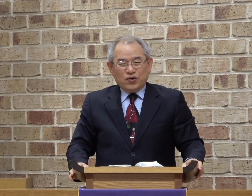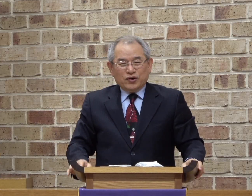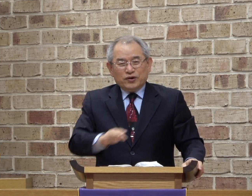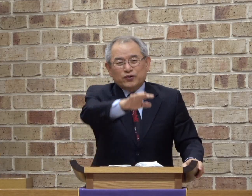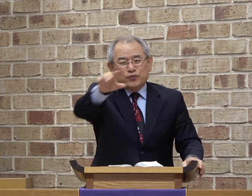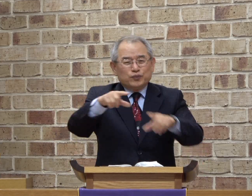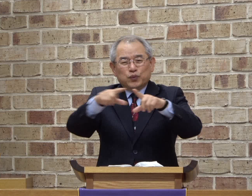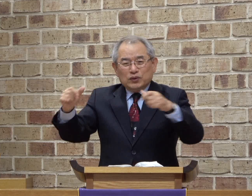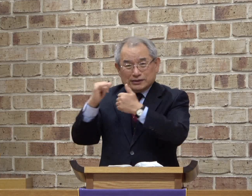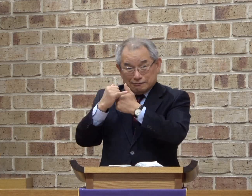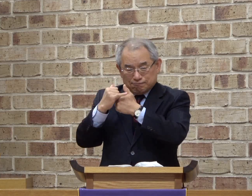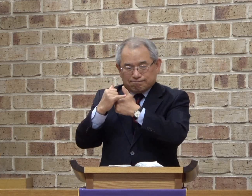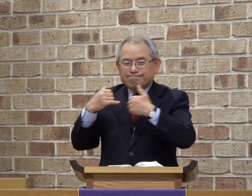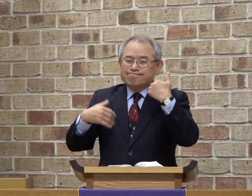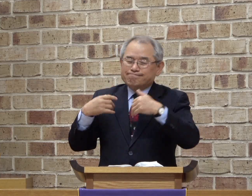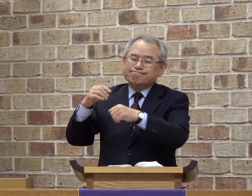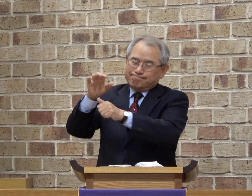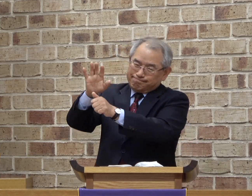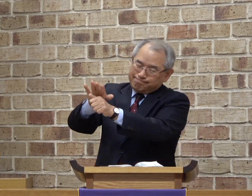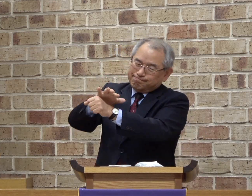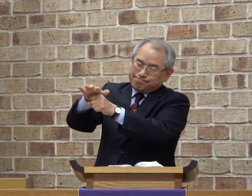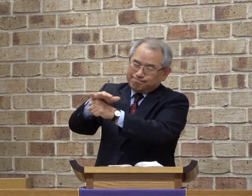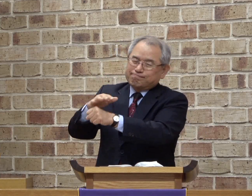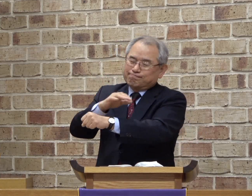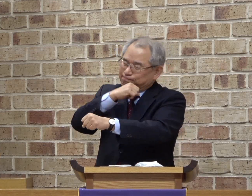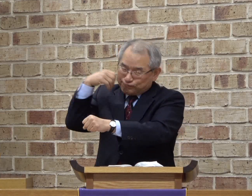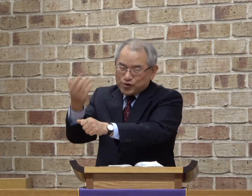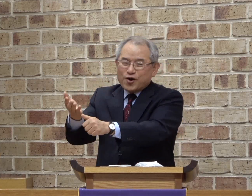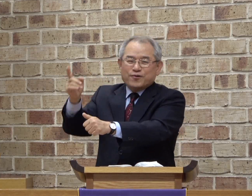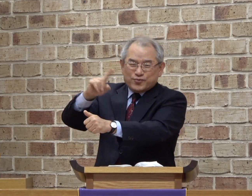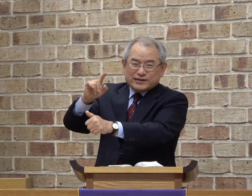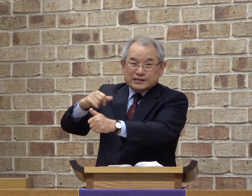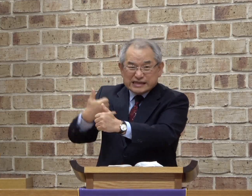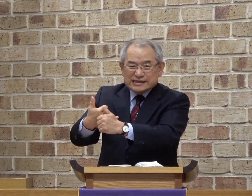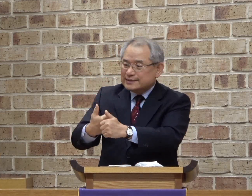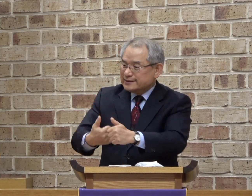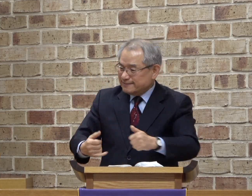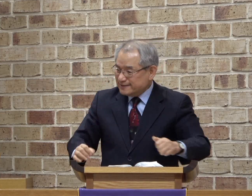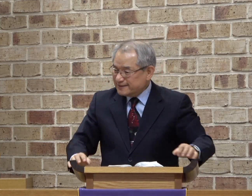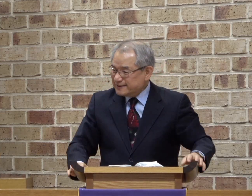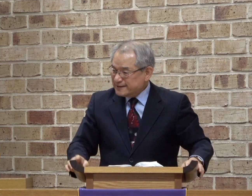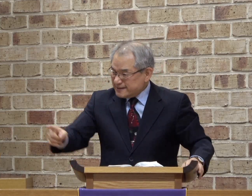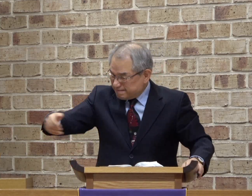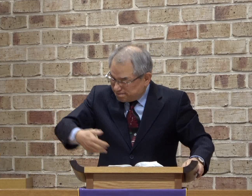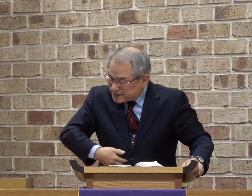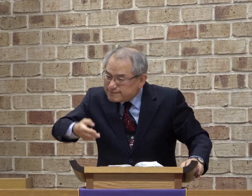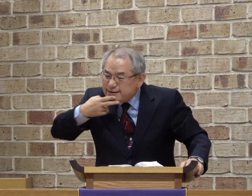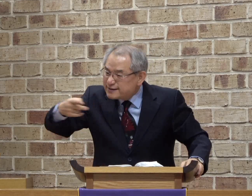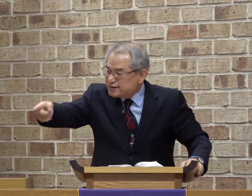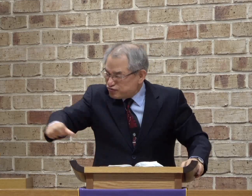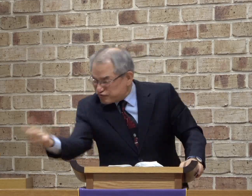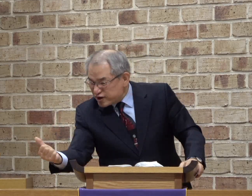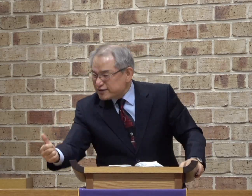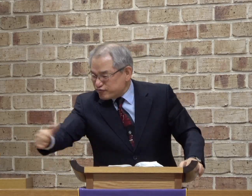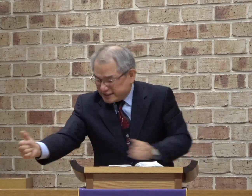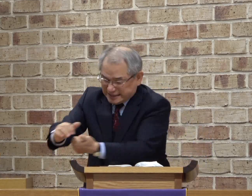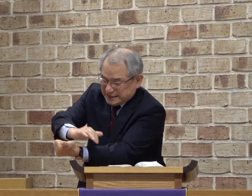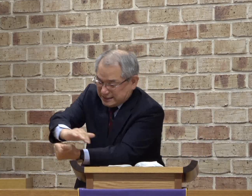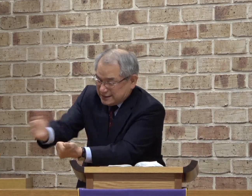똑같이 주실까요? 선인은 하나님이 주신 것에 대해서 깨닫고 알면